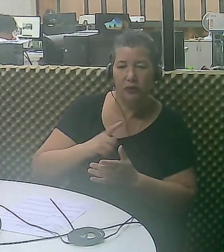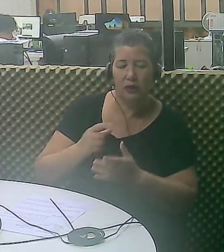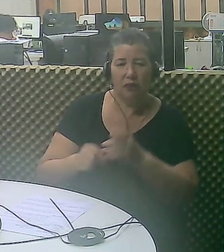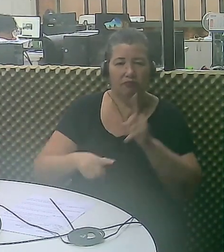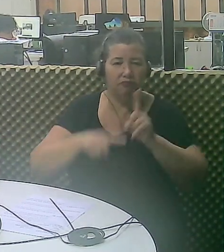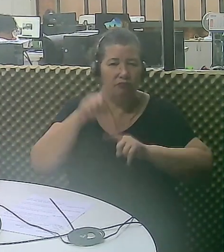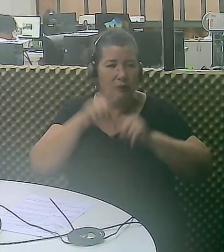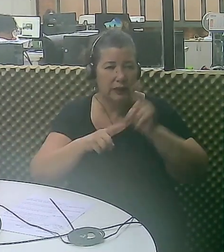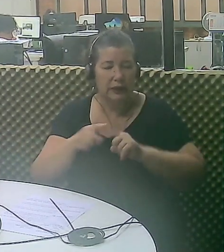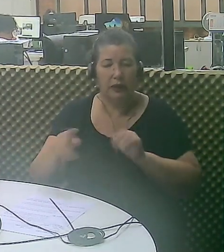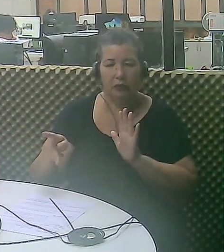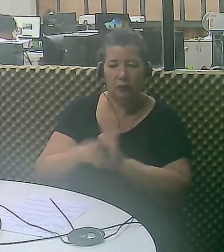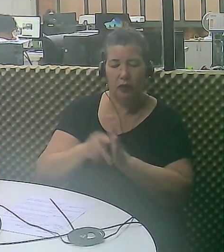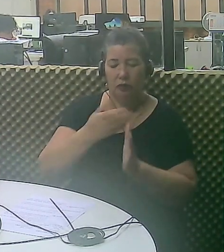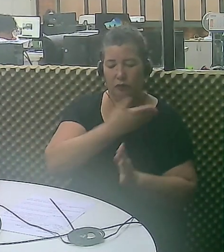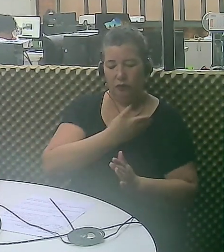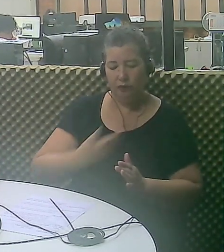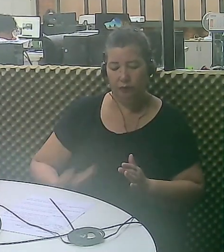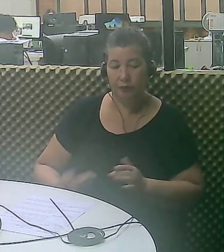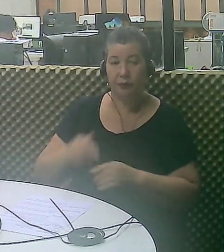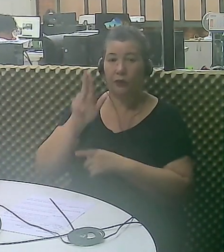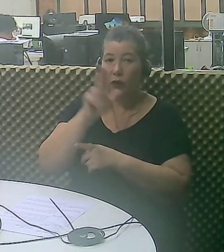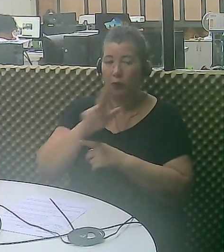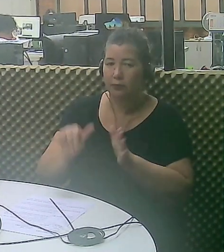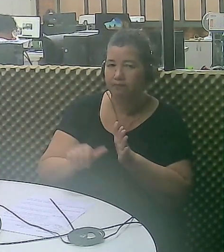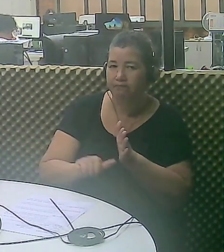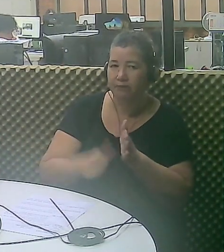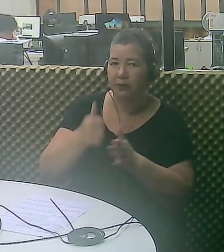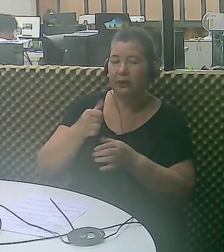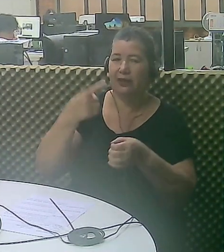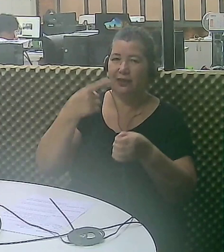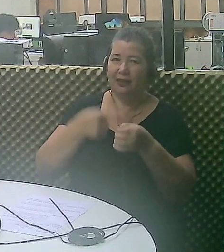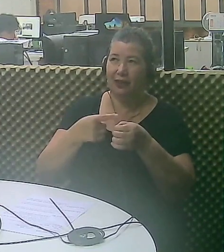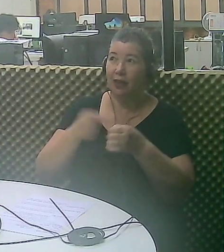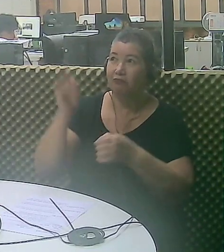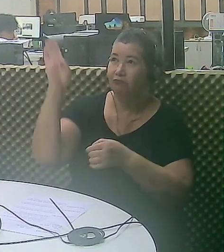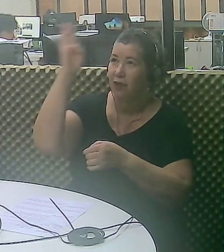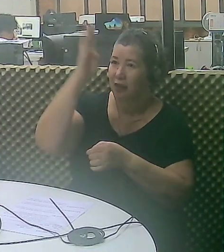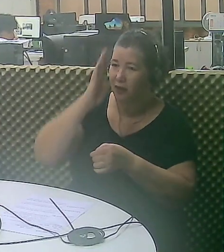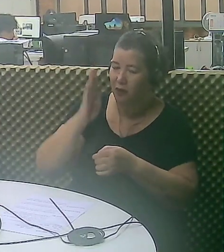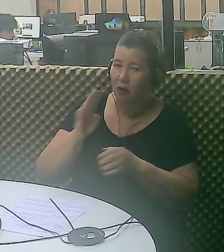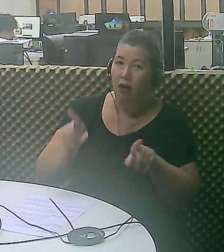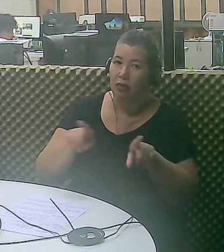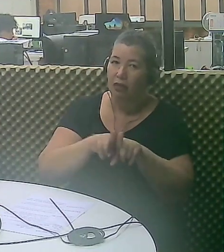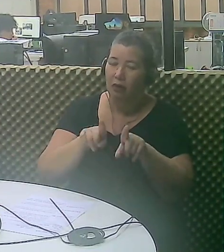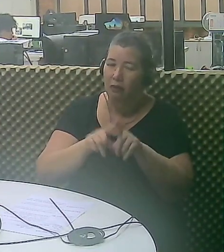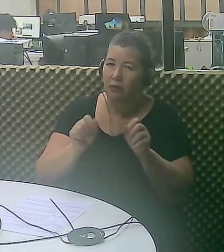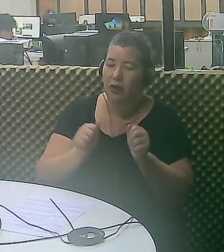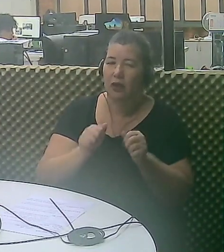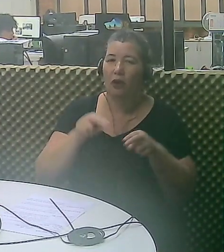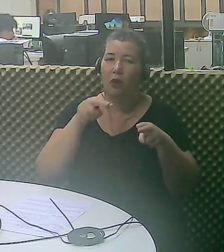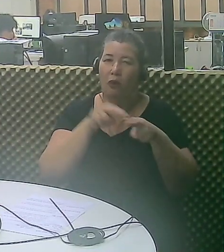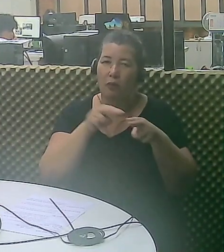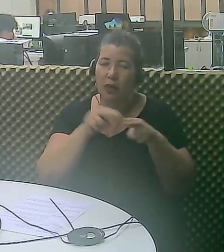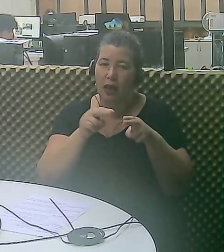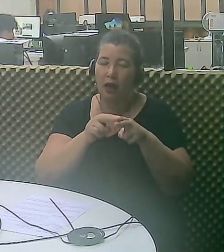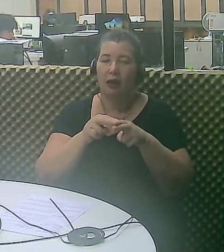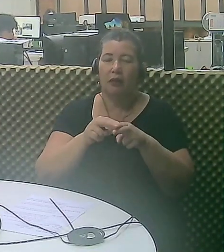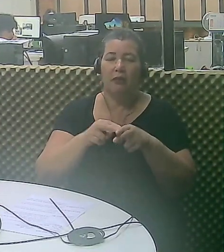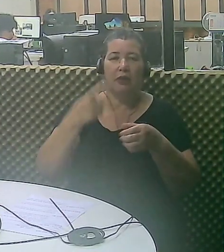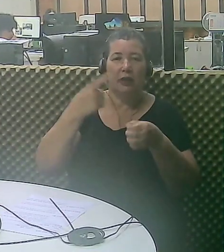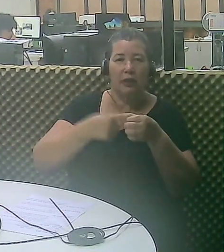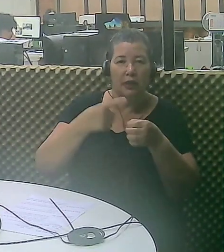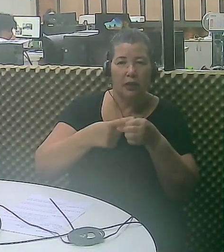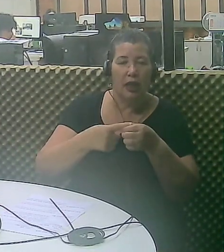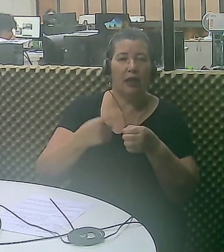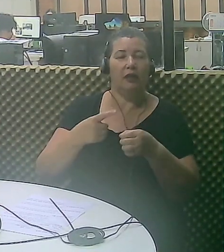equipamentos públicos. Uberlândia foi a primeira cidade do Brasil, junto a Uberaba e Franca, no interior do estado de São Paulo, a iniciar